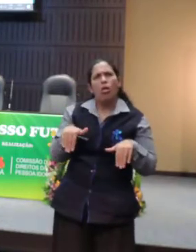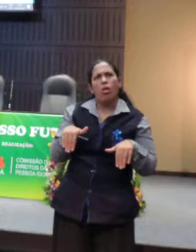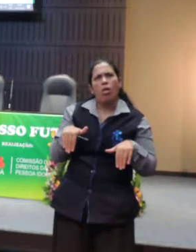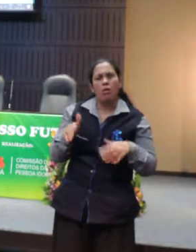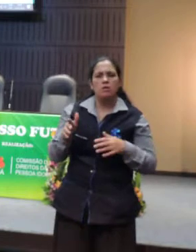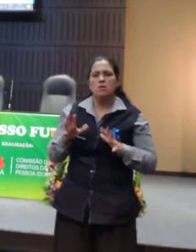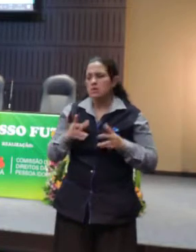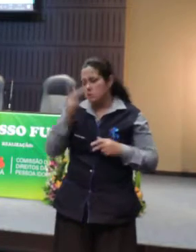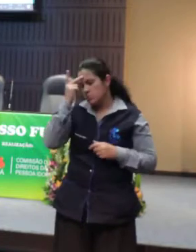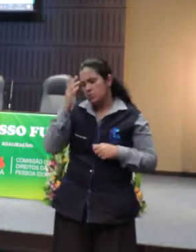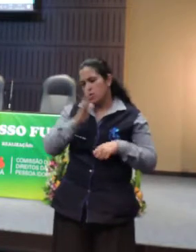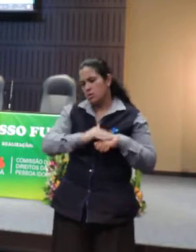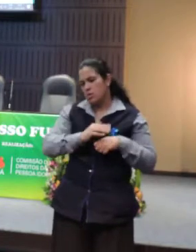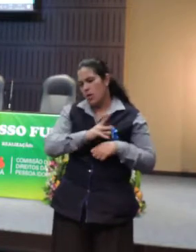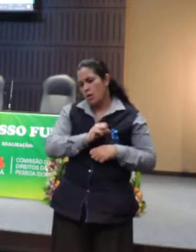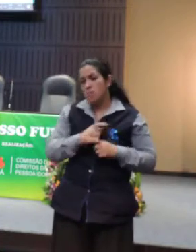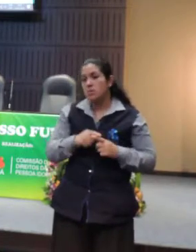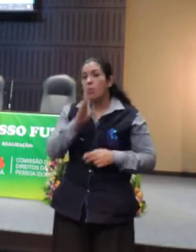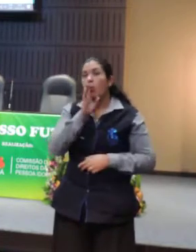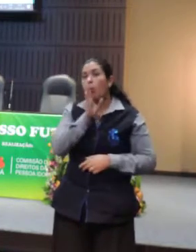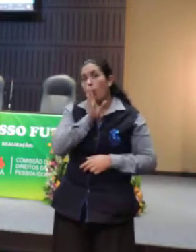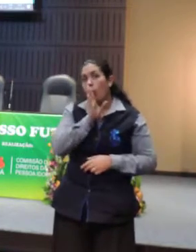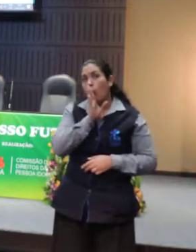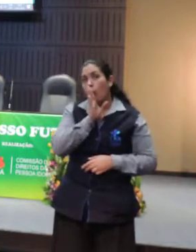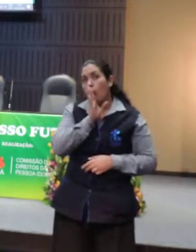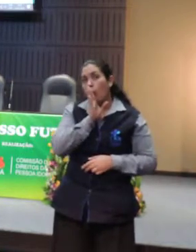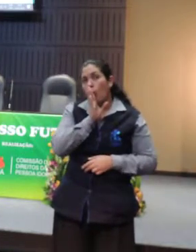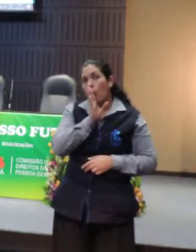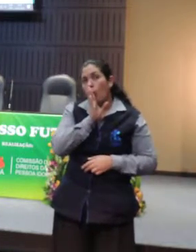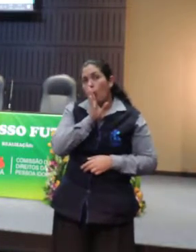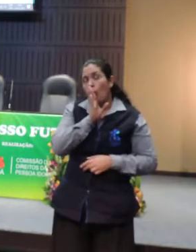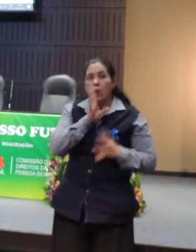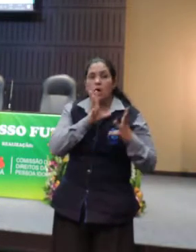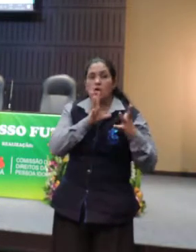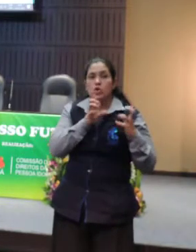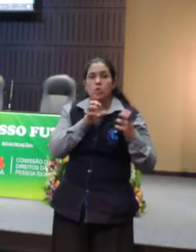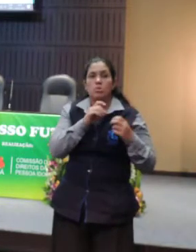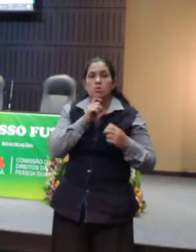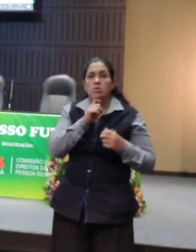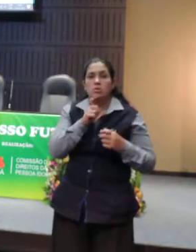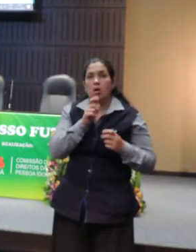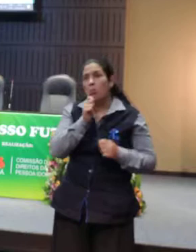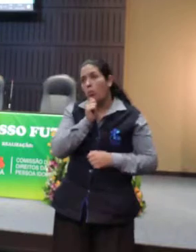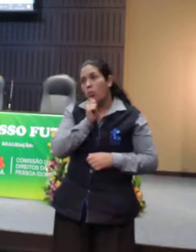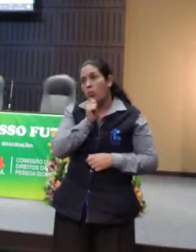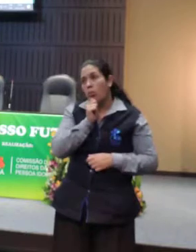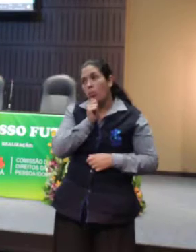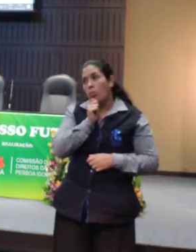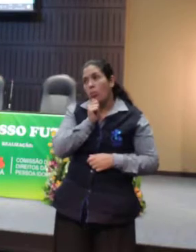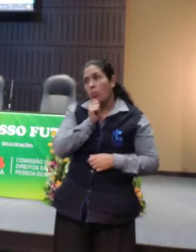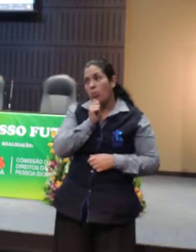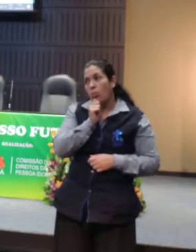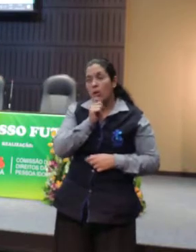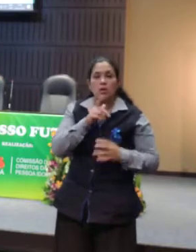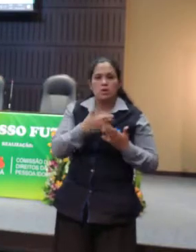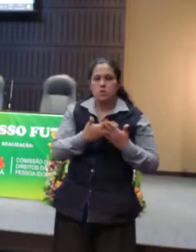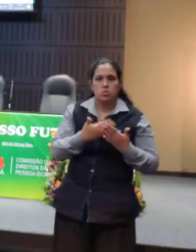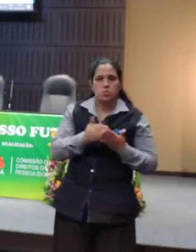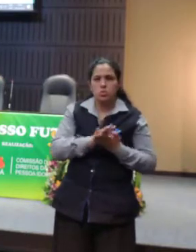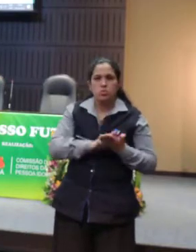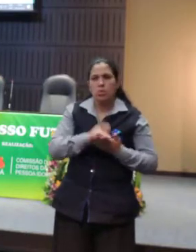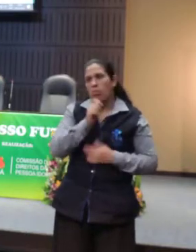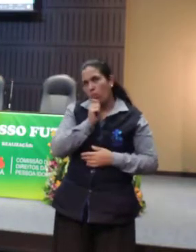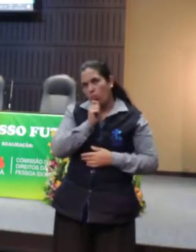tranquilo, todo mundo adora, mas é que você não fala. Né? Chega em casa, não briga com ninguém, você não tem mais as suas emoções. Em vez de você estudar